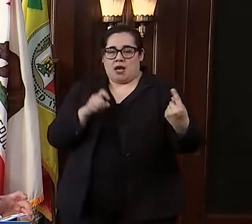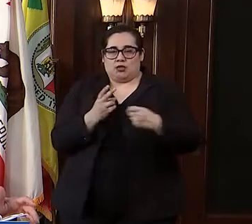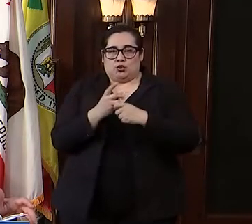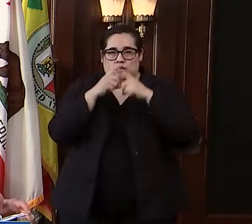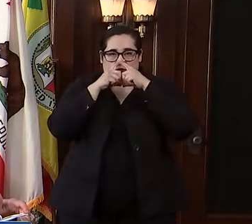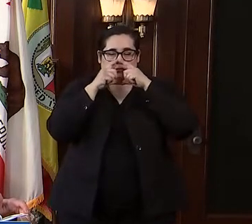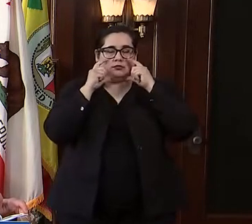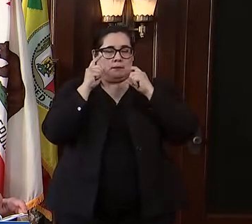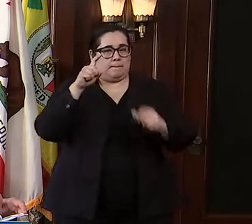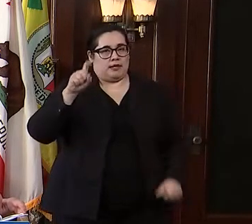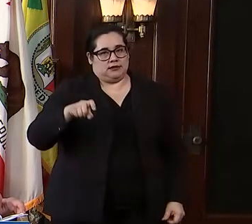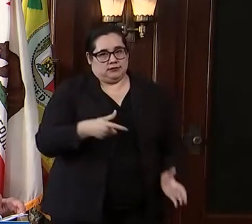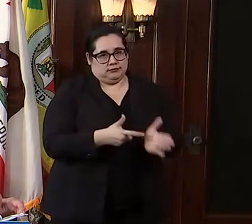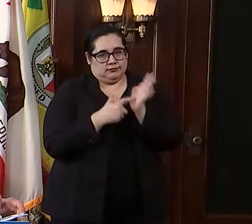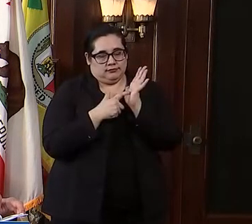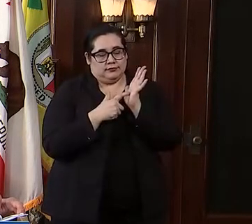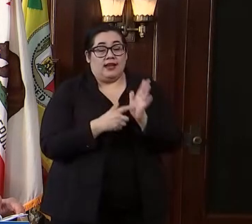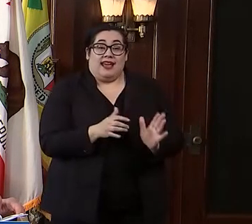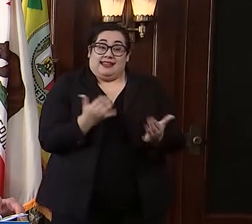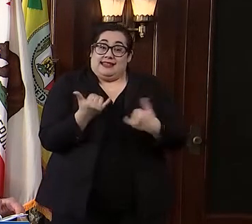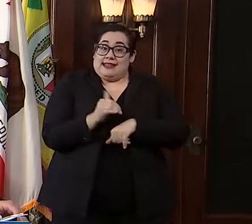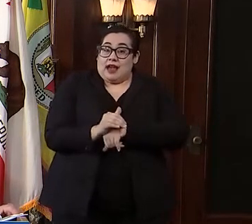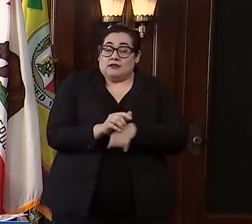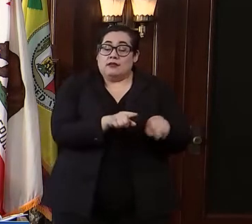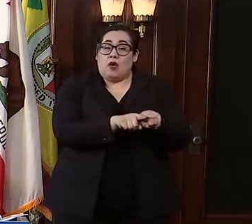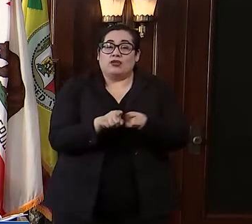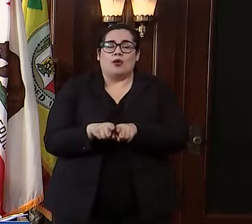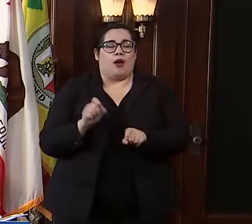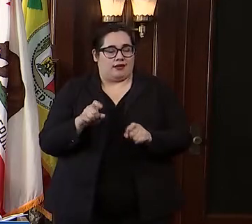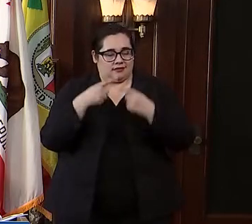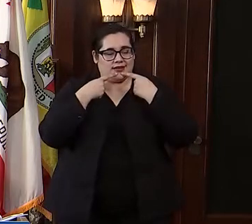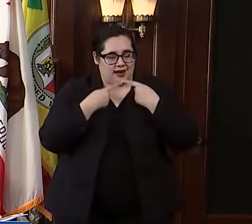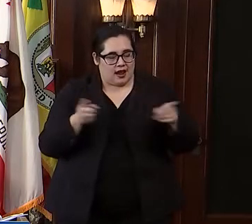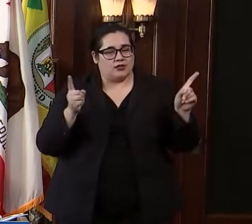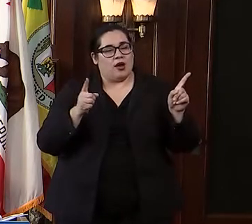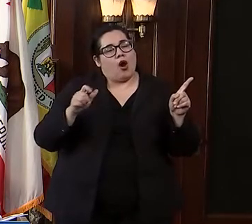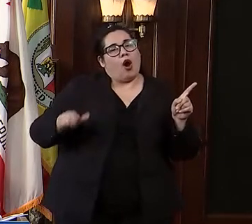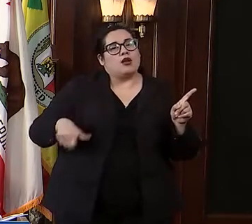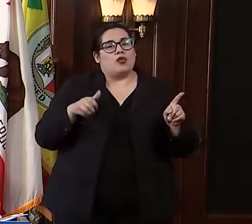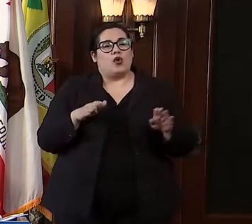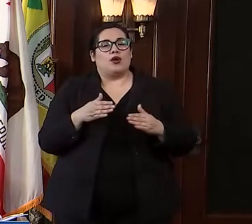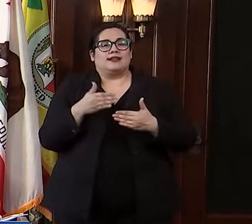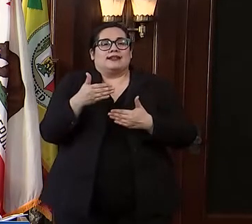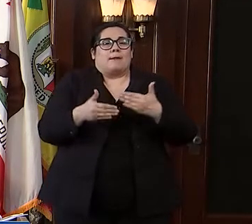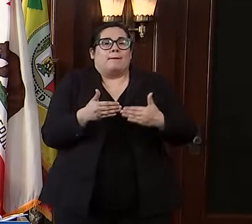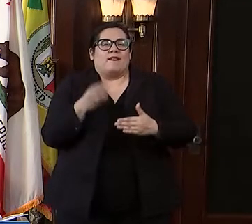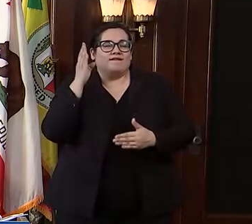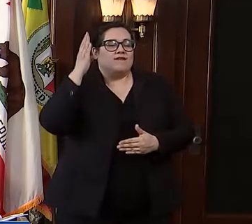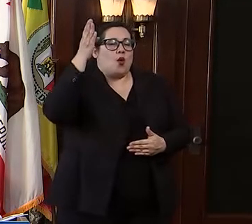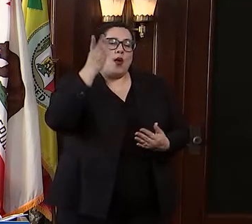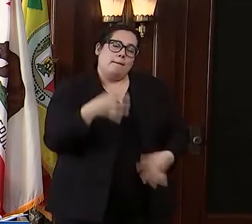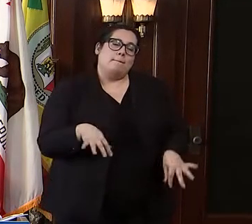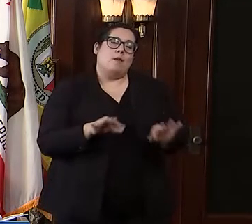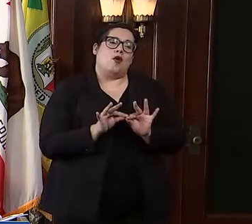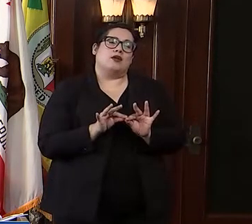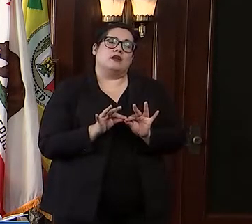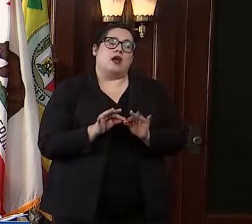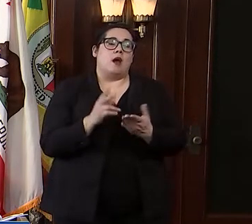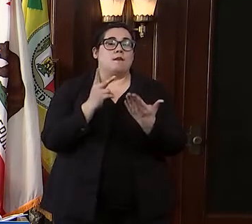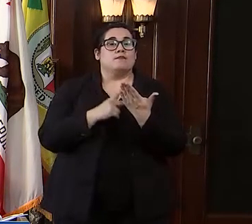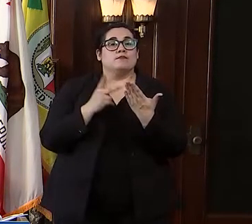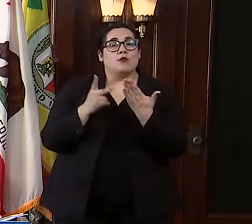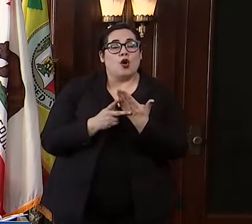coberturas faciales. Y esta noche también puedo anunciar otro paso adelante importante, el